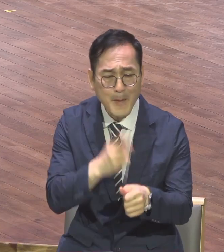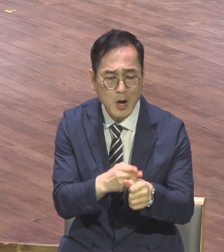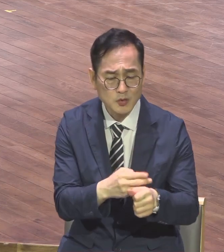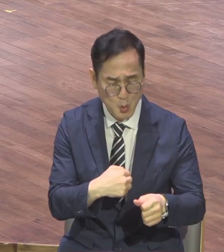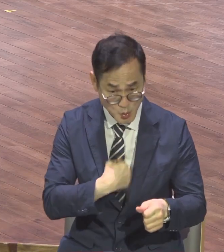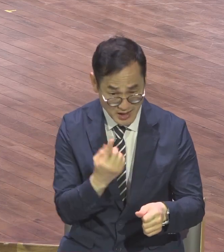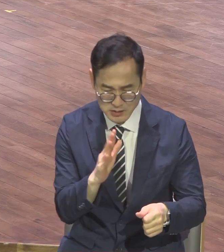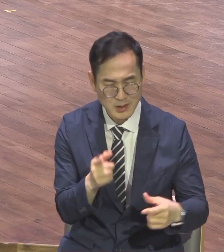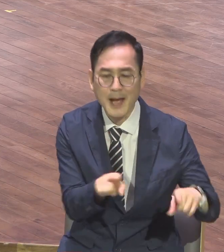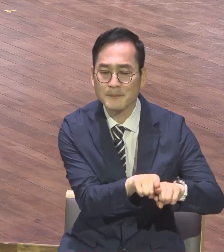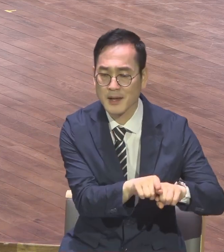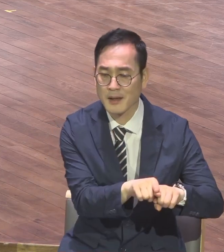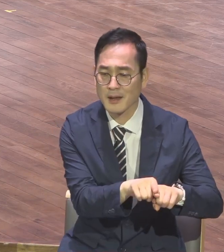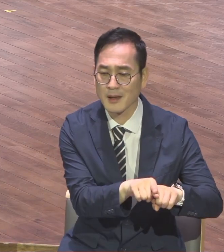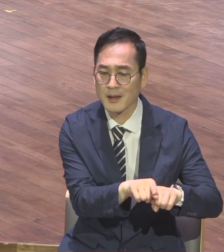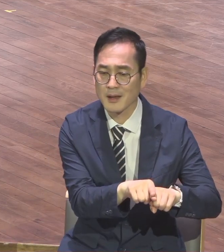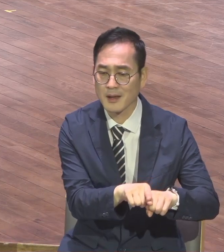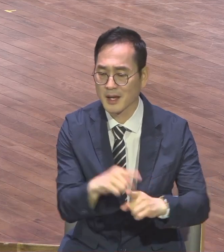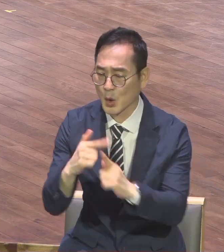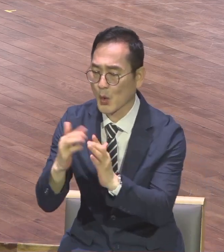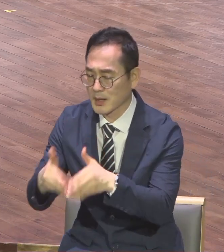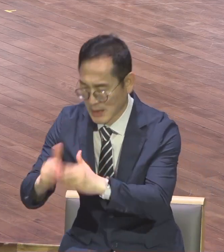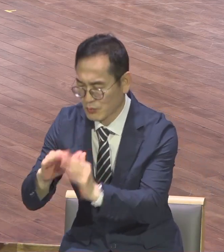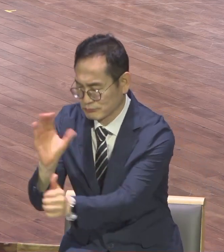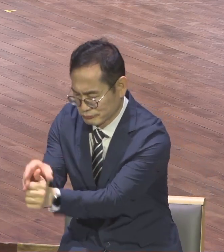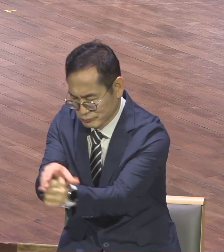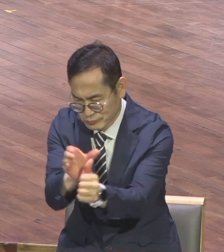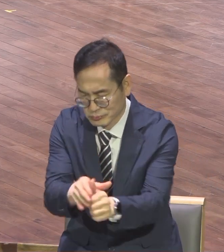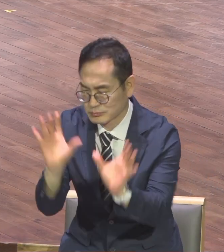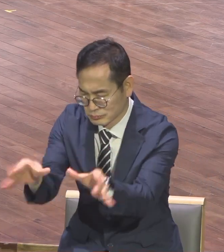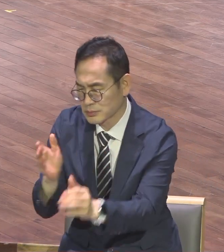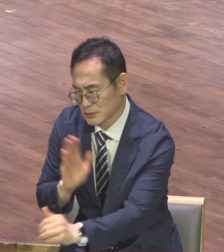기관, 각 부서, 각 교구. 모든